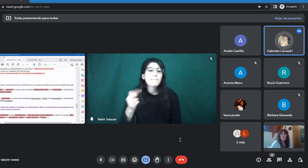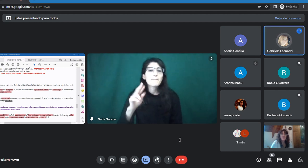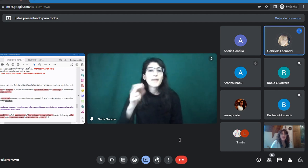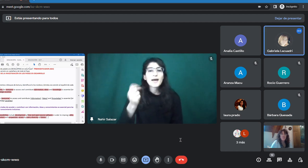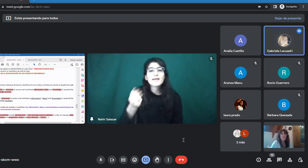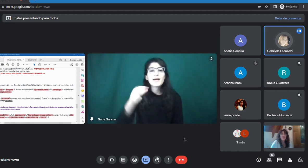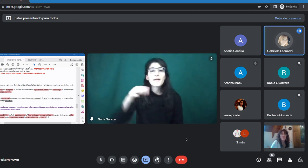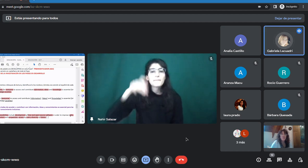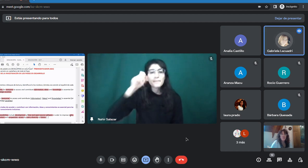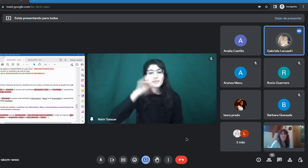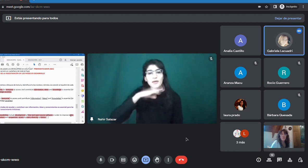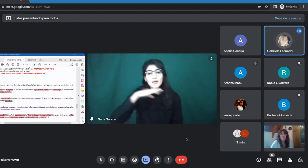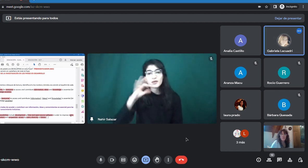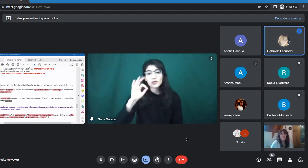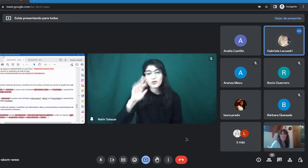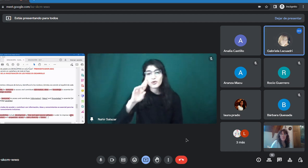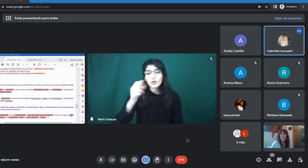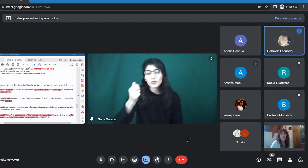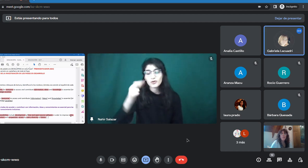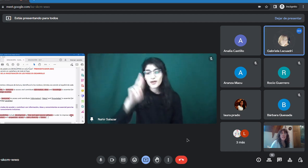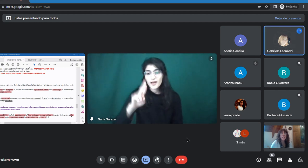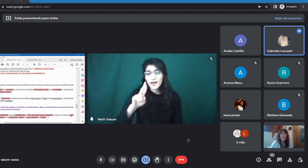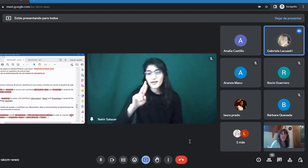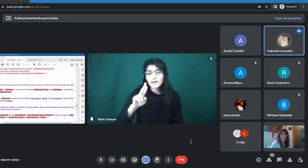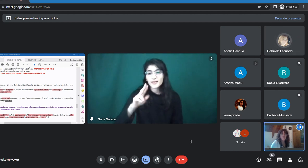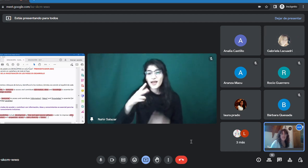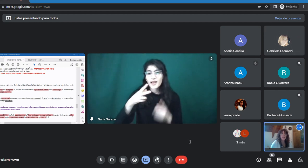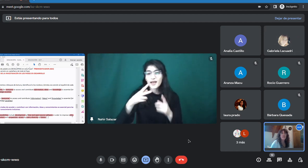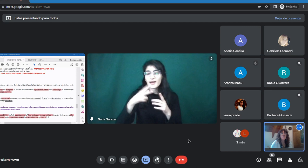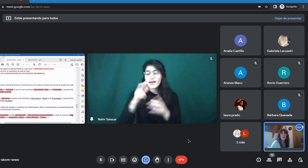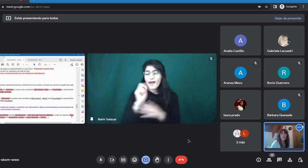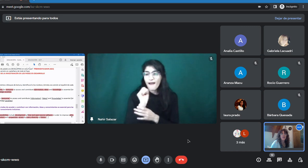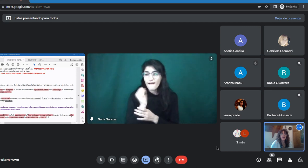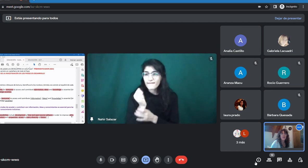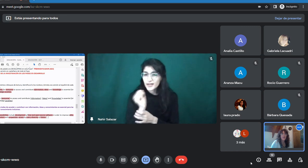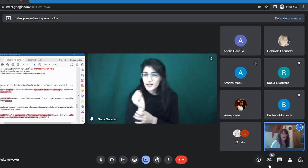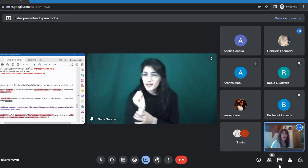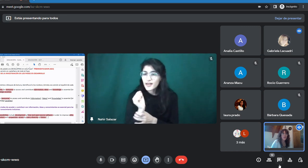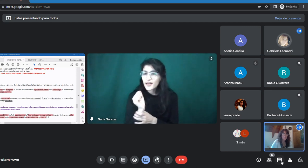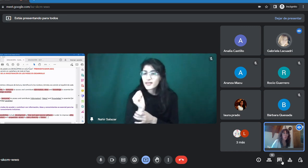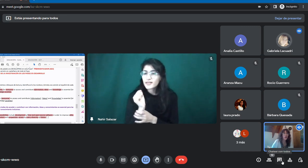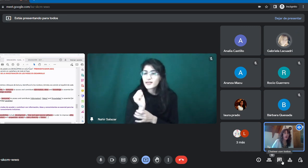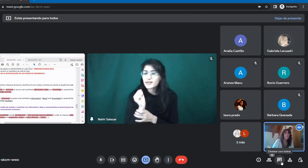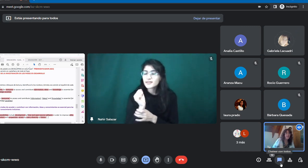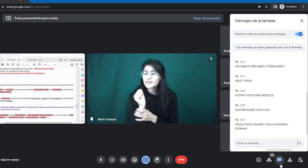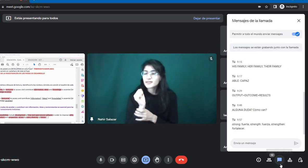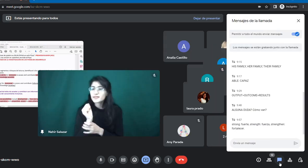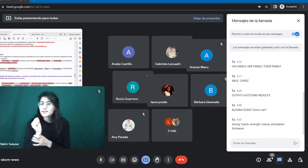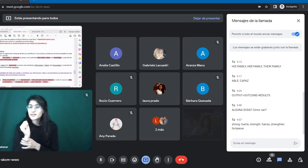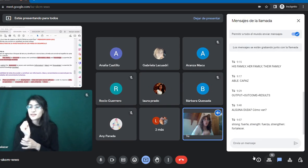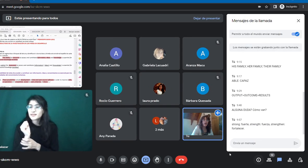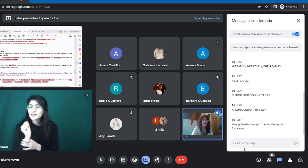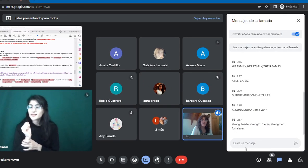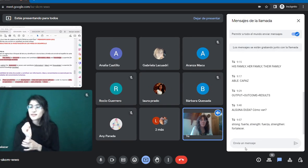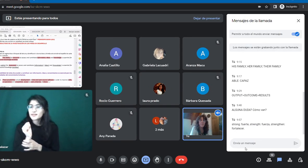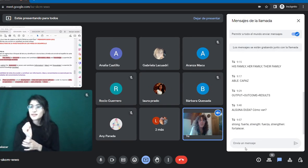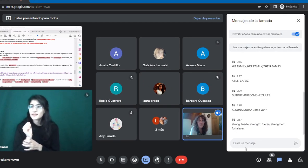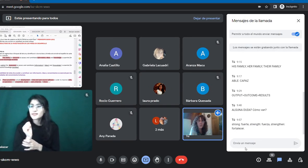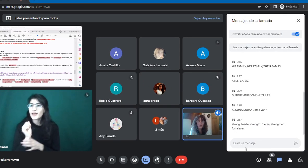mejorar herramientas, habilidades. Ahora te pongo acá, esperen. Pongo acá,